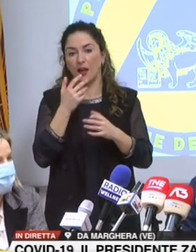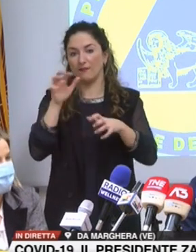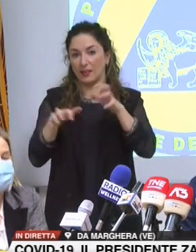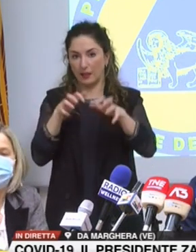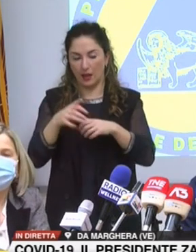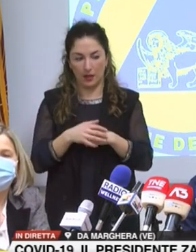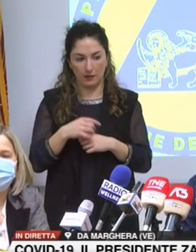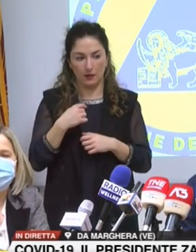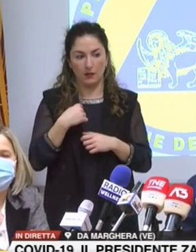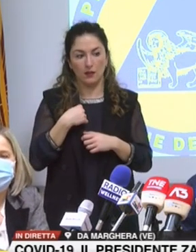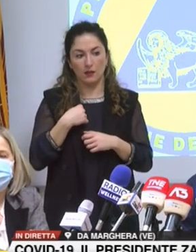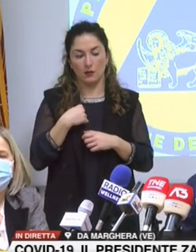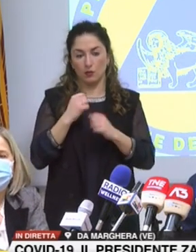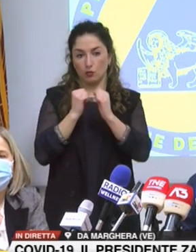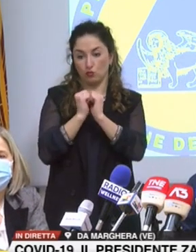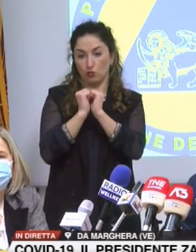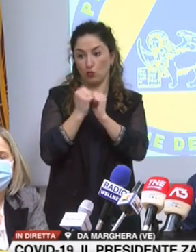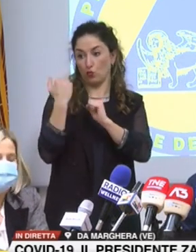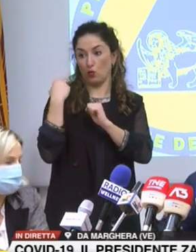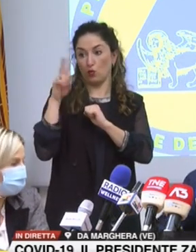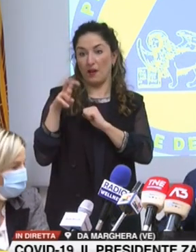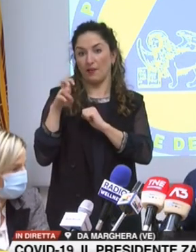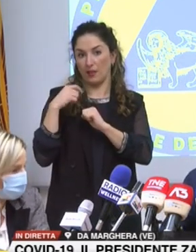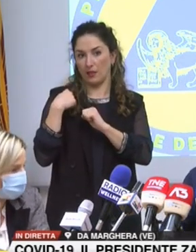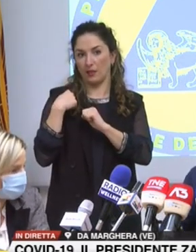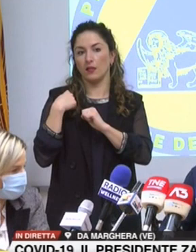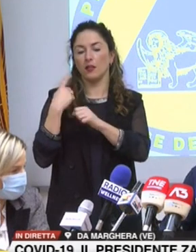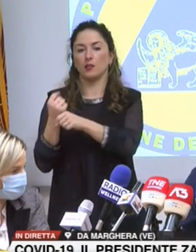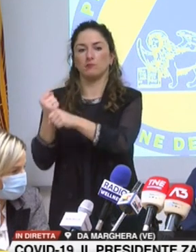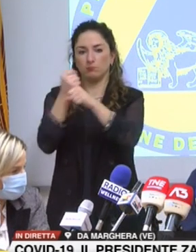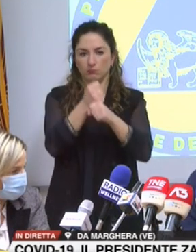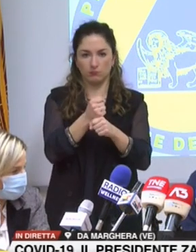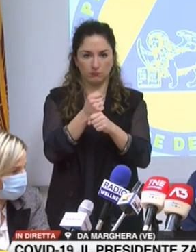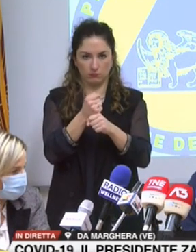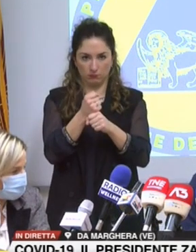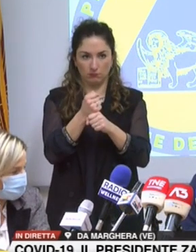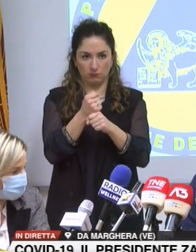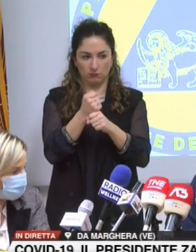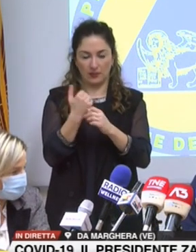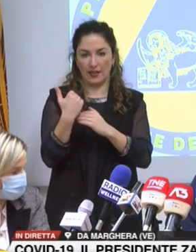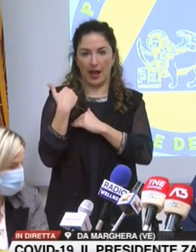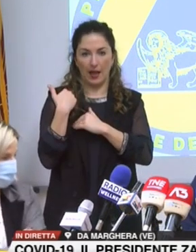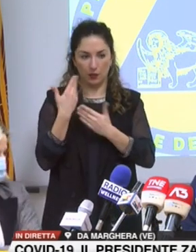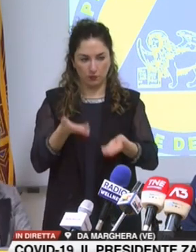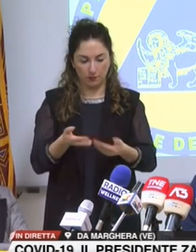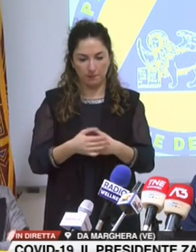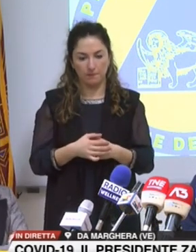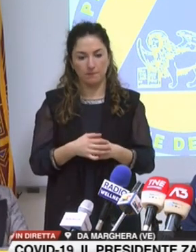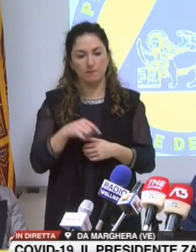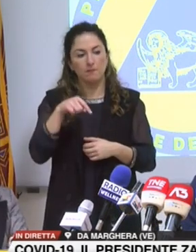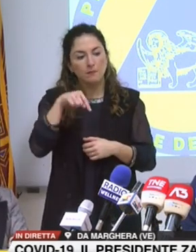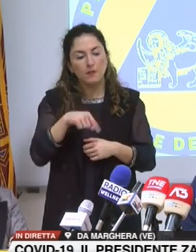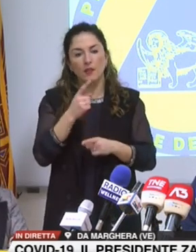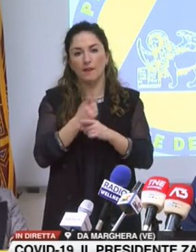ampia da giugno dell'anno scorso, del 2020. E sono qui oggi per intanto dare un